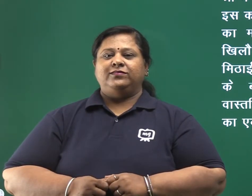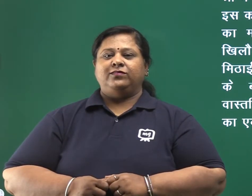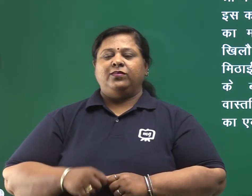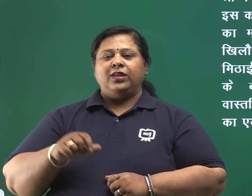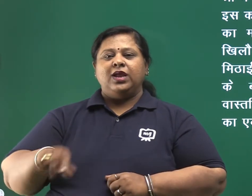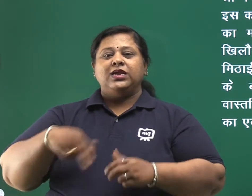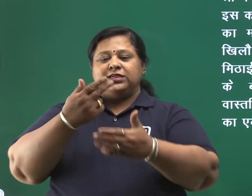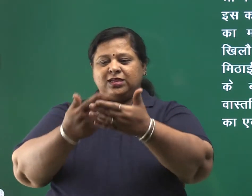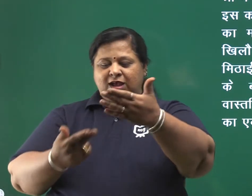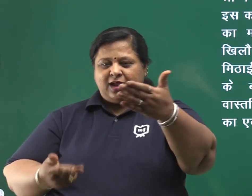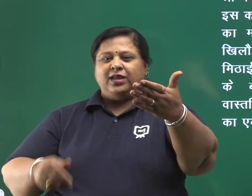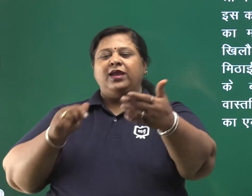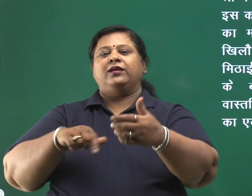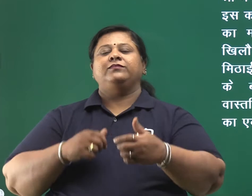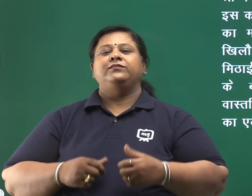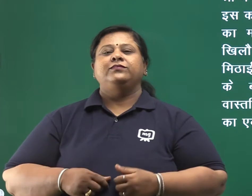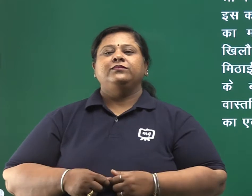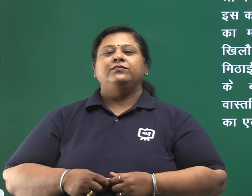इस कहानी के